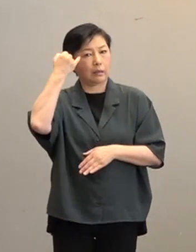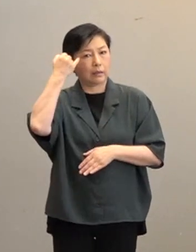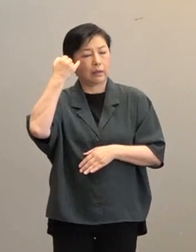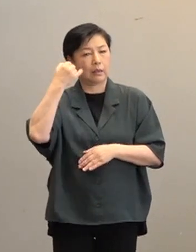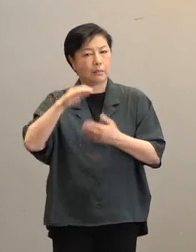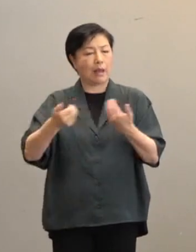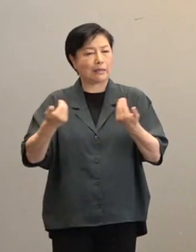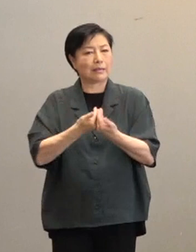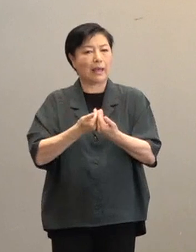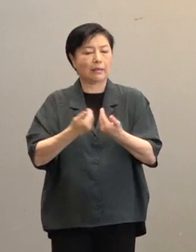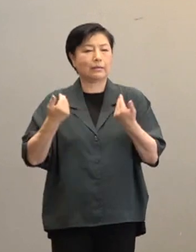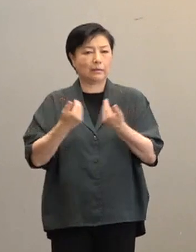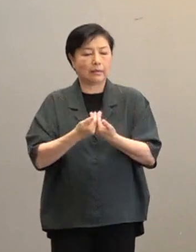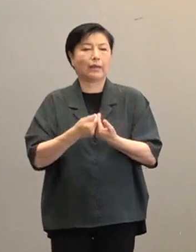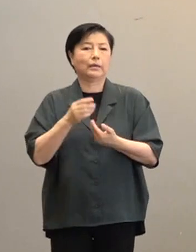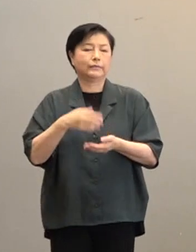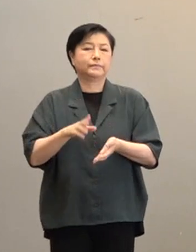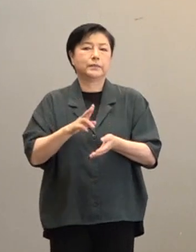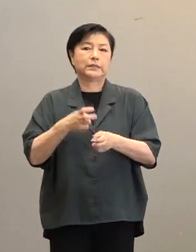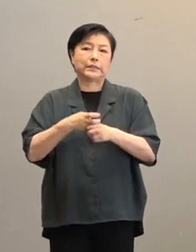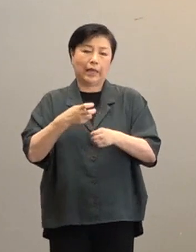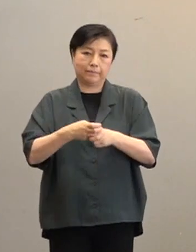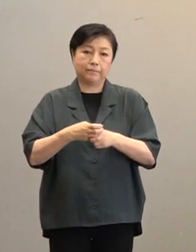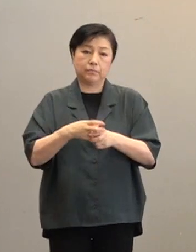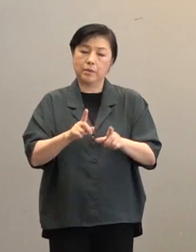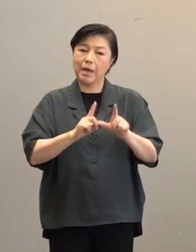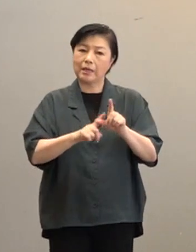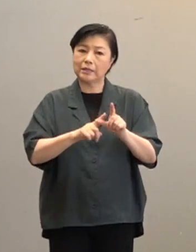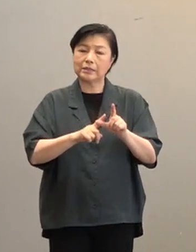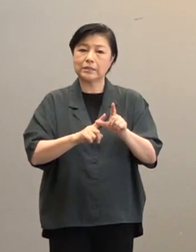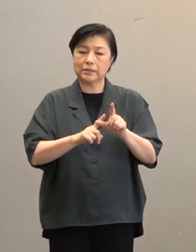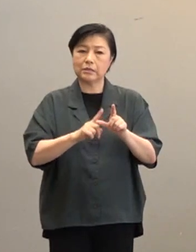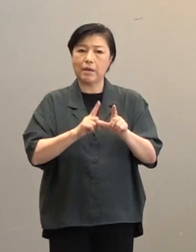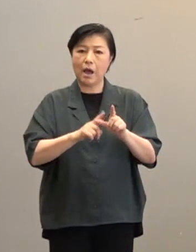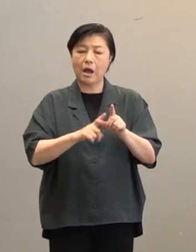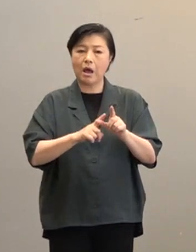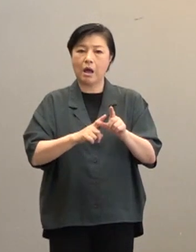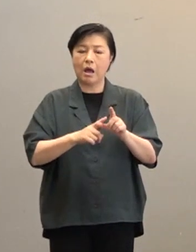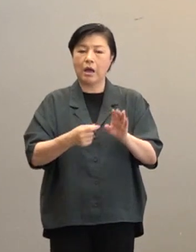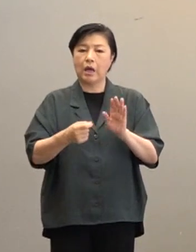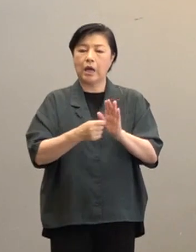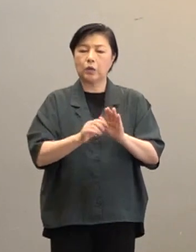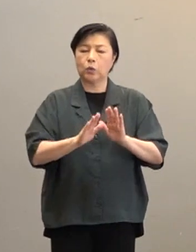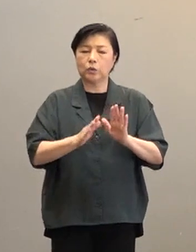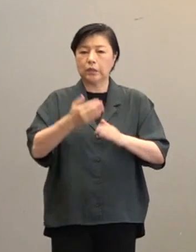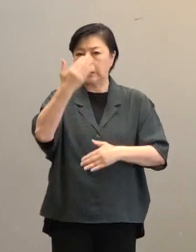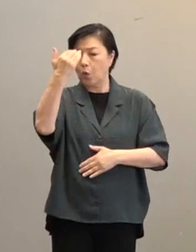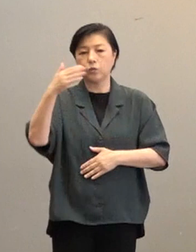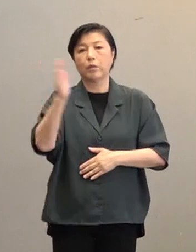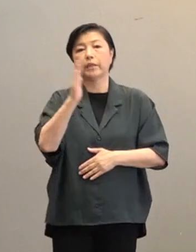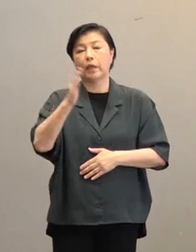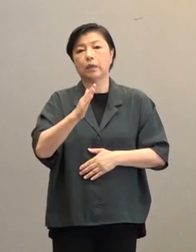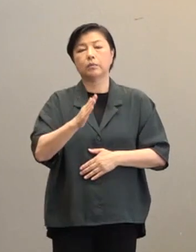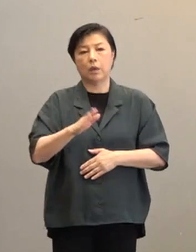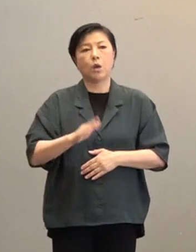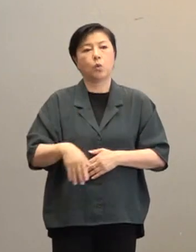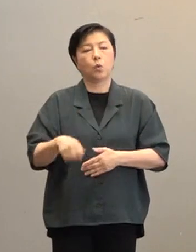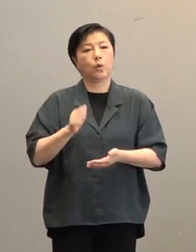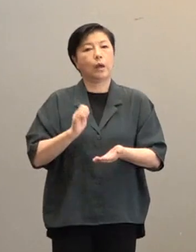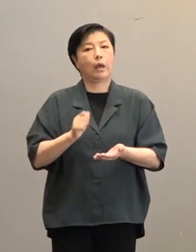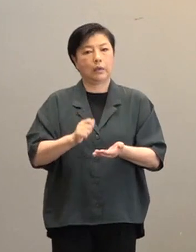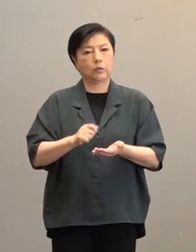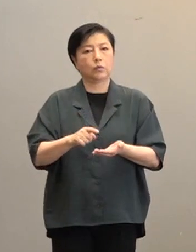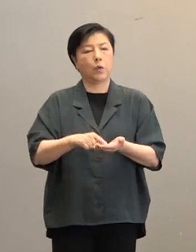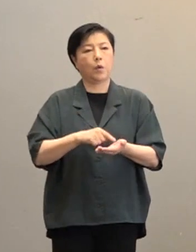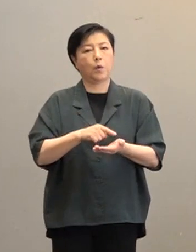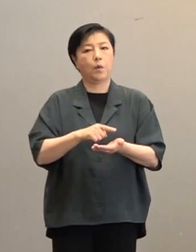だったかと思います。千葉県が被告になっている事件ではないんですけれども、今回の判決どのようにご覧になった